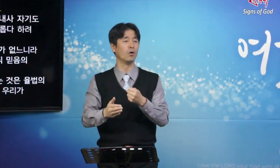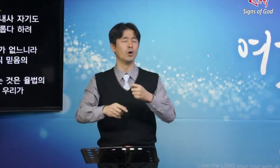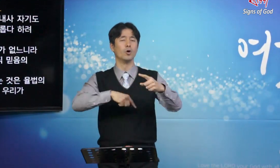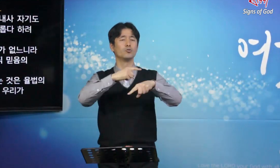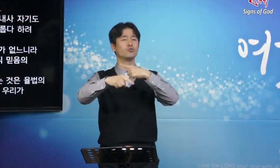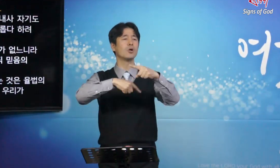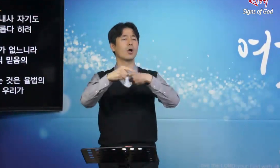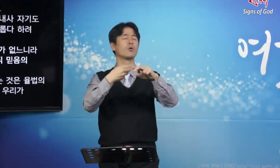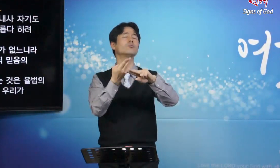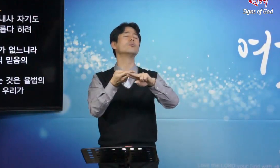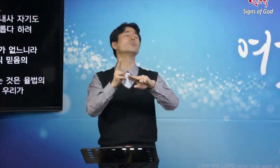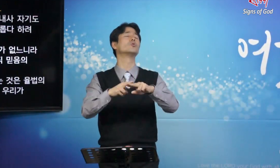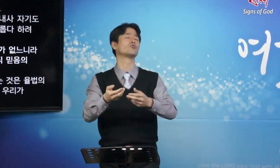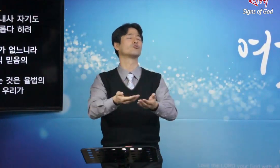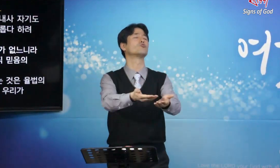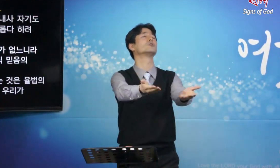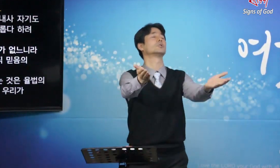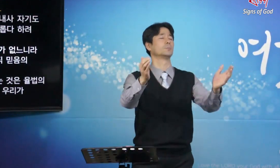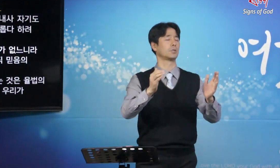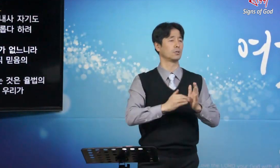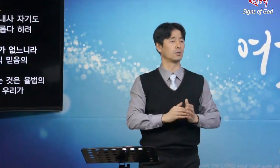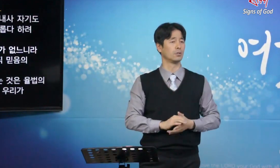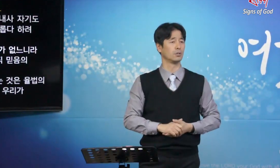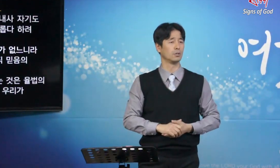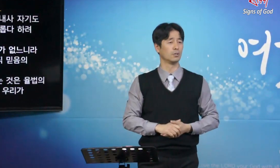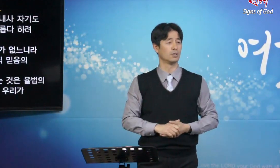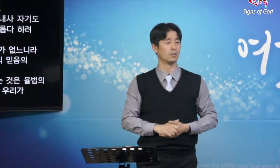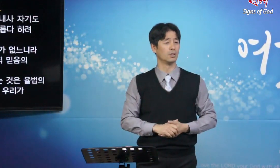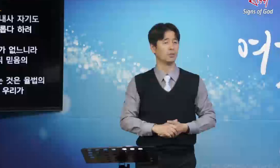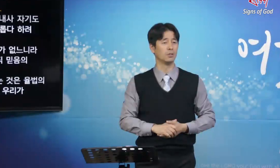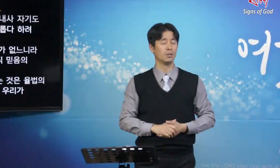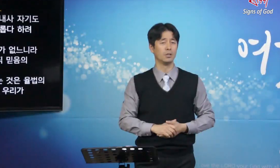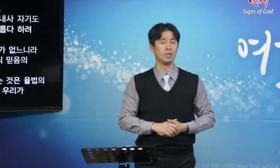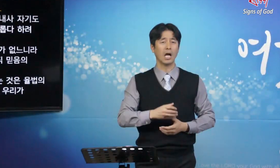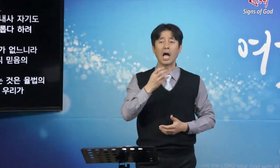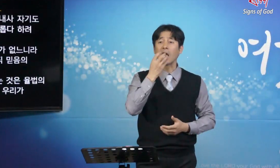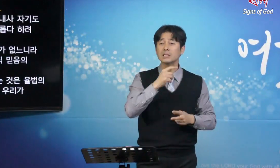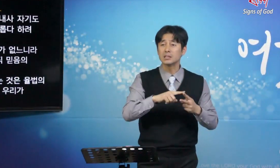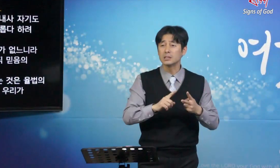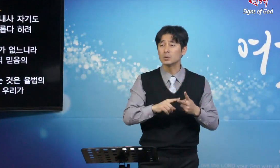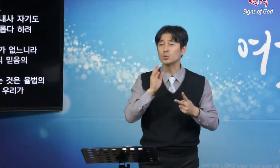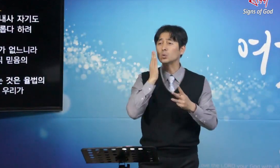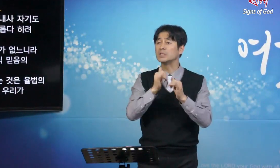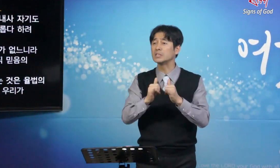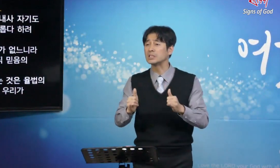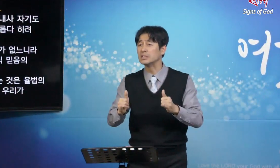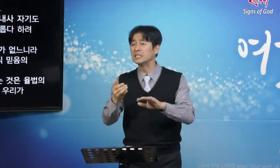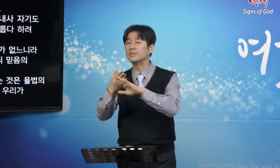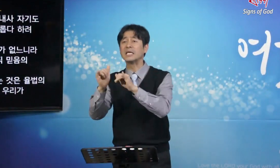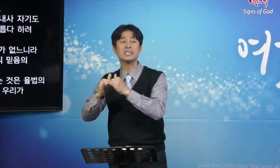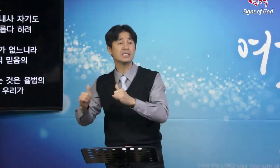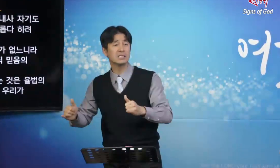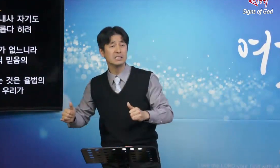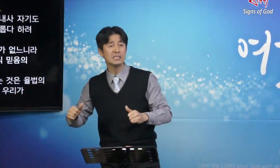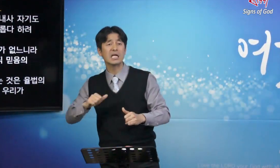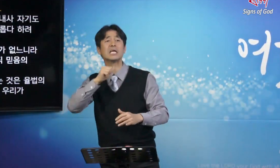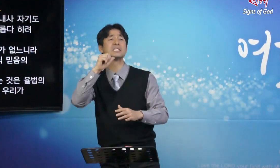하나님이 긍휼히 여겨주셔서 저희들에게 선물로 이 수화를 주셨습니다. 성인이든 영인이든